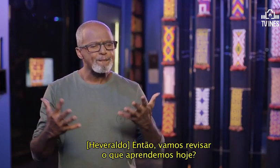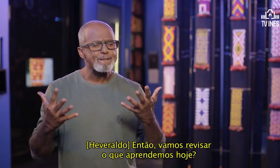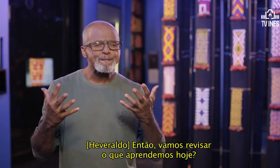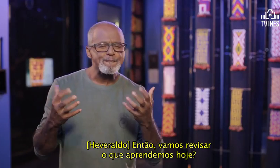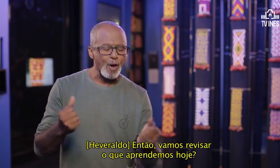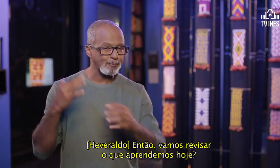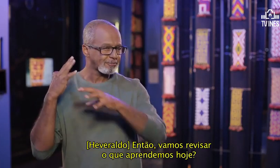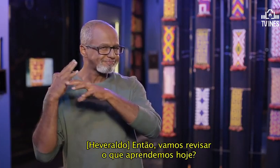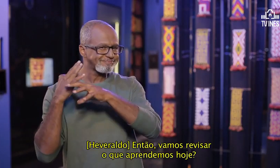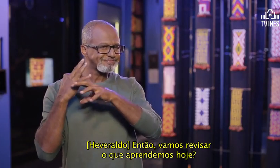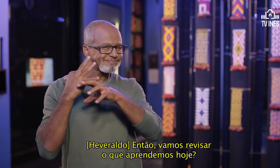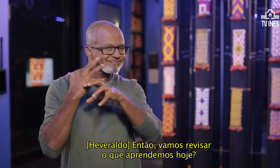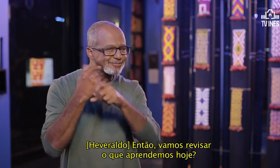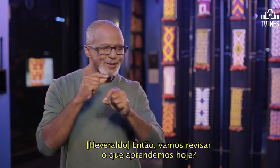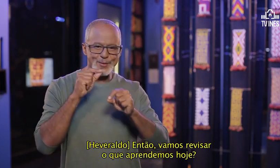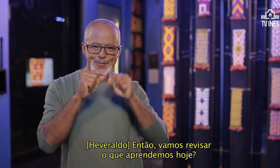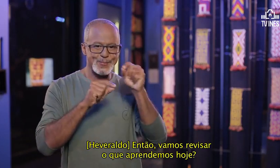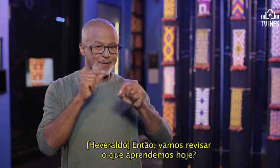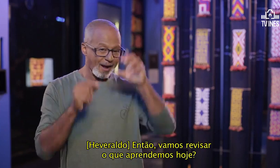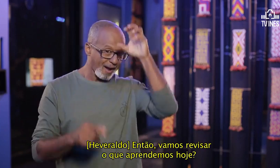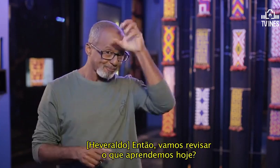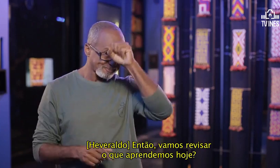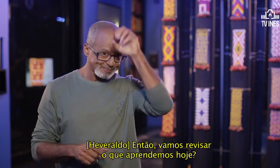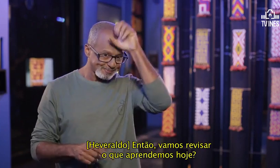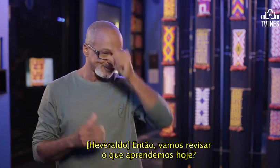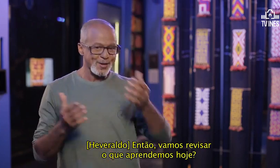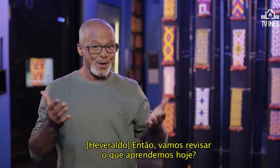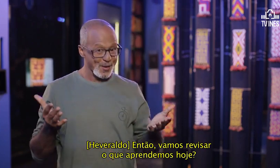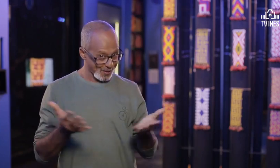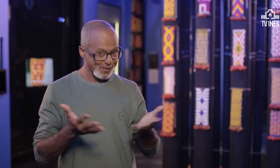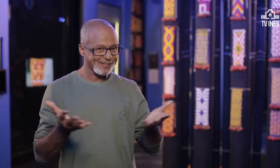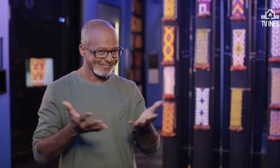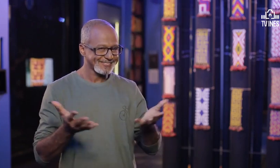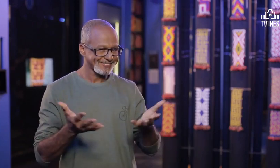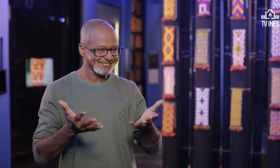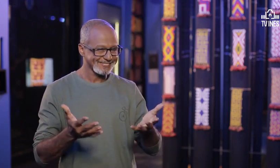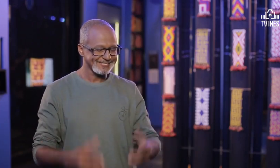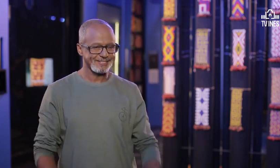Então, vamos revisar o que aprendemos hoje?